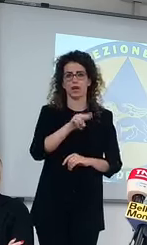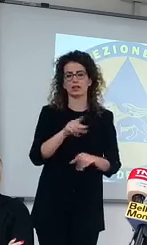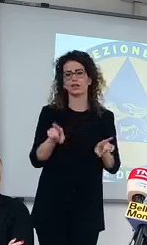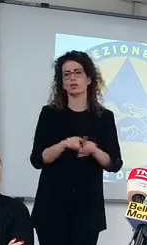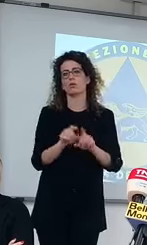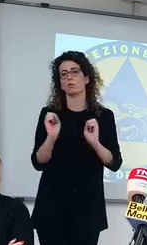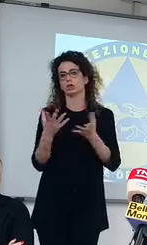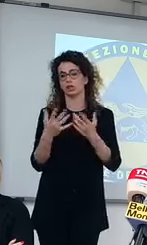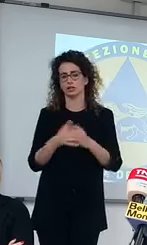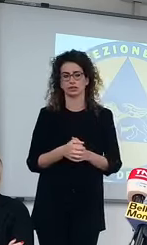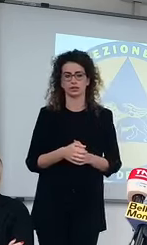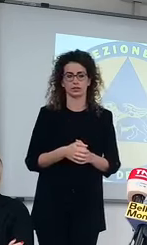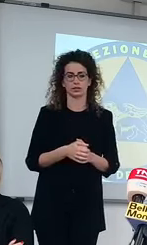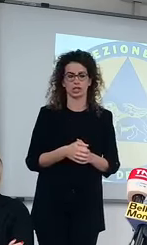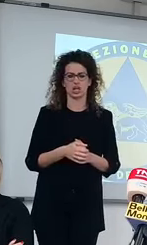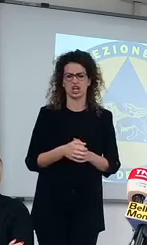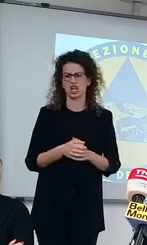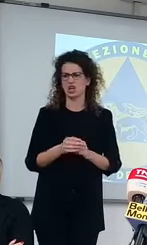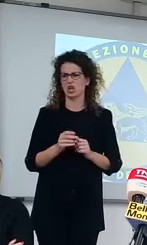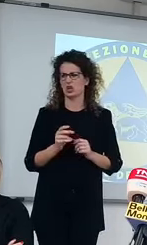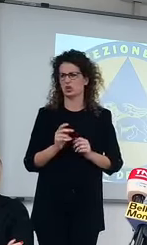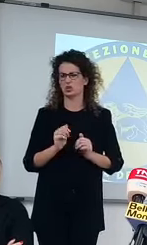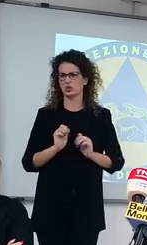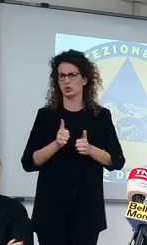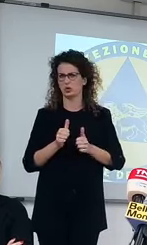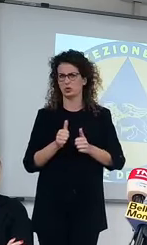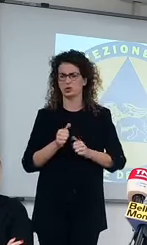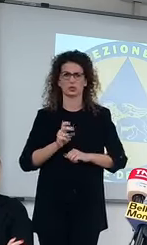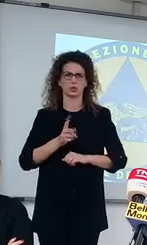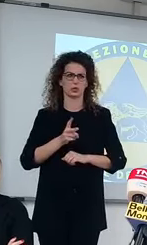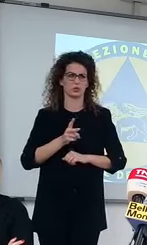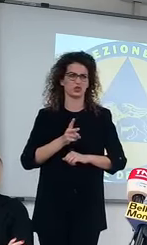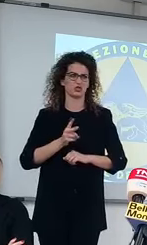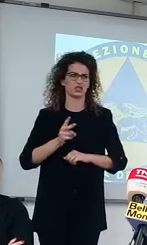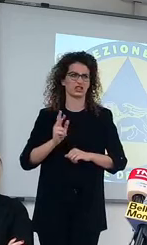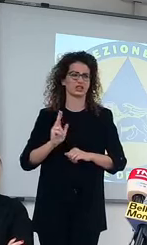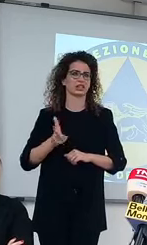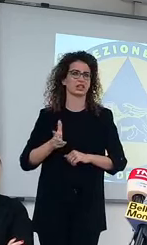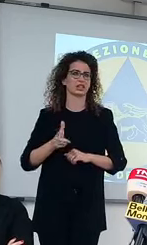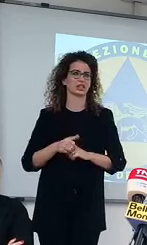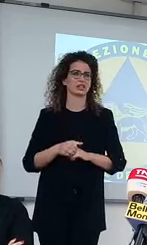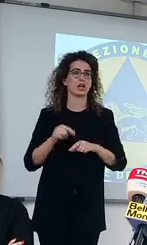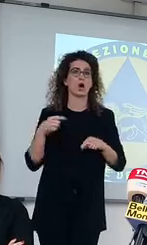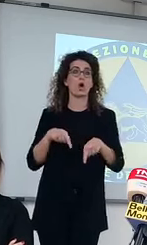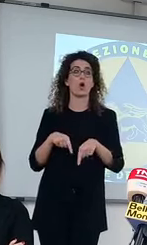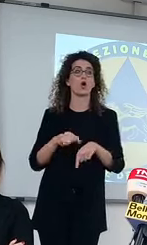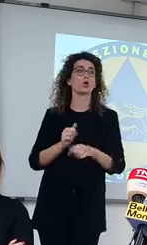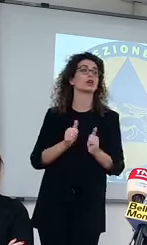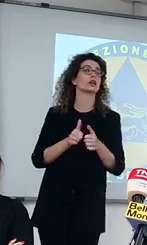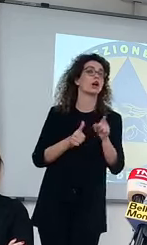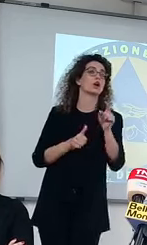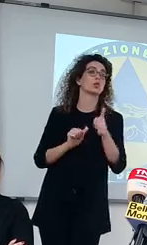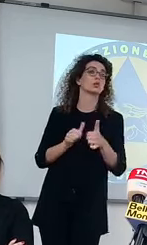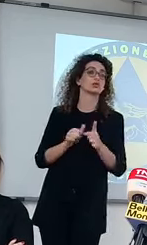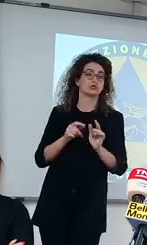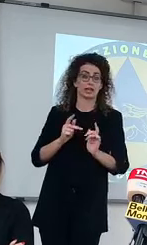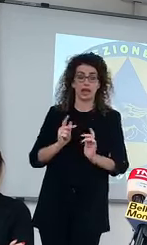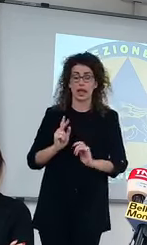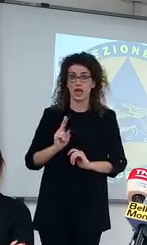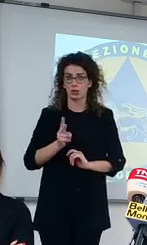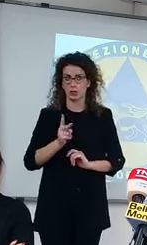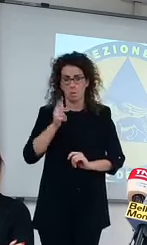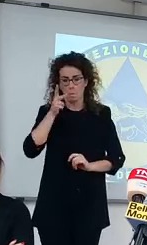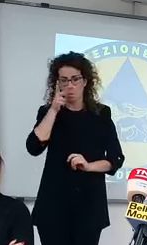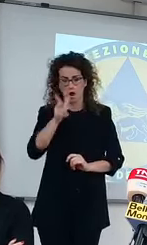Moderna, per le cose da dodicesima, tredicesima dose, se non ricordo male, cioè 12, 13. Se ne hai tirate fuori 12, siete bravissimi.